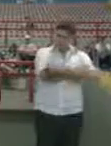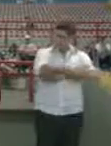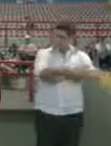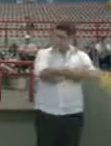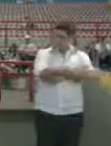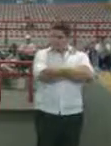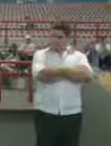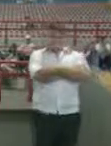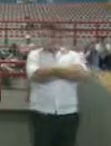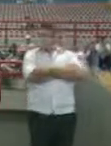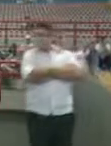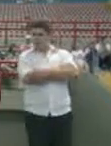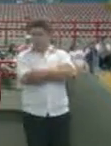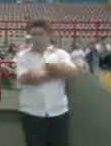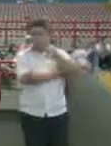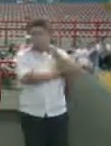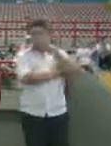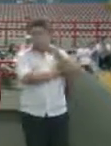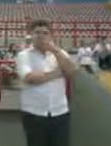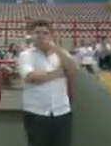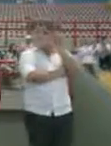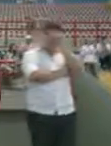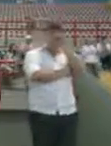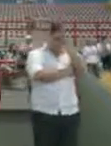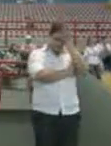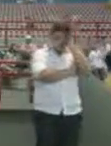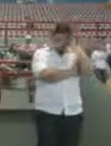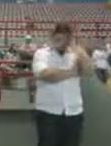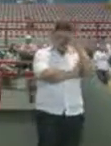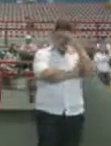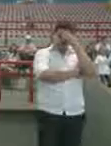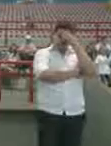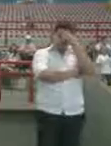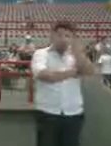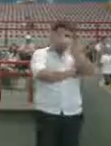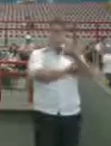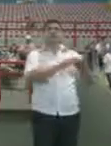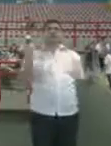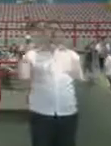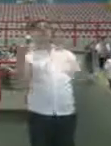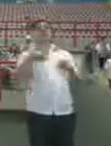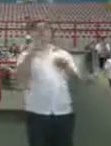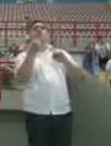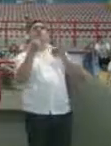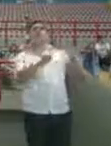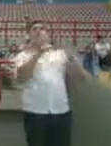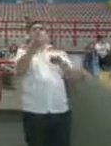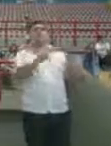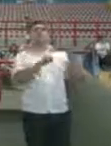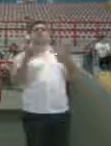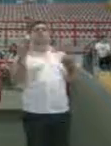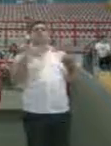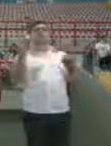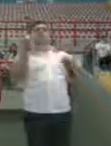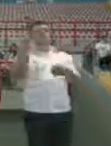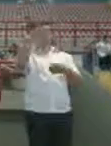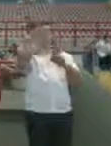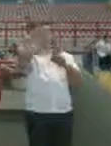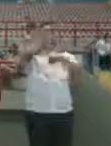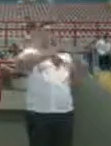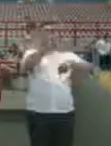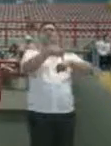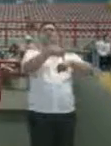Tem assim, uma indústria é importante para um país, porque houve as privatizações, né, no Brasil. Privatizações foi um